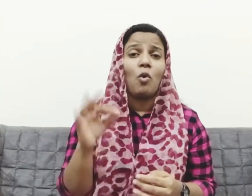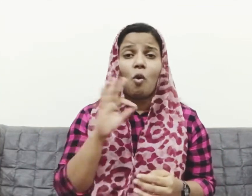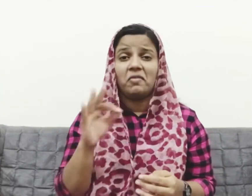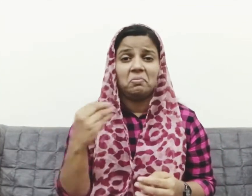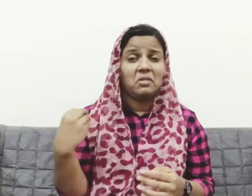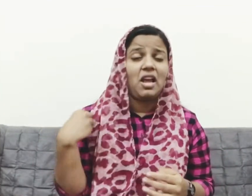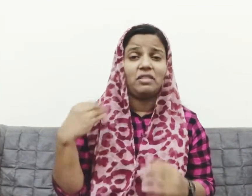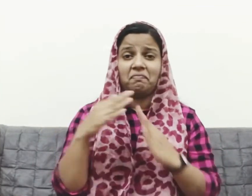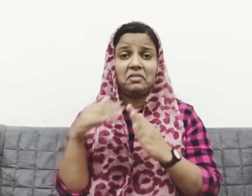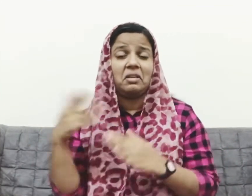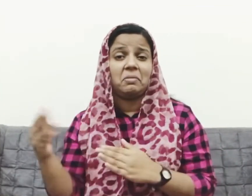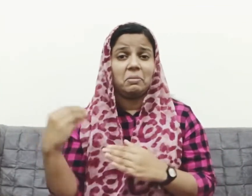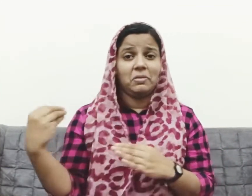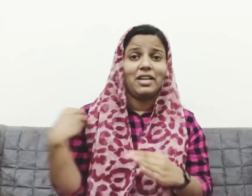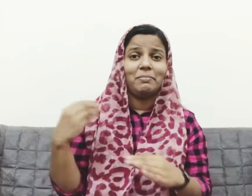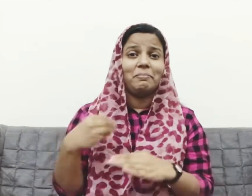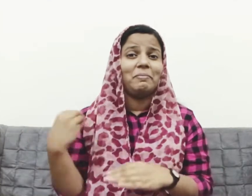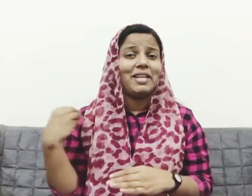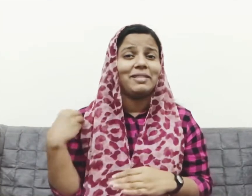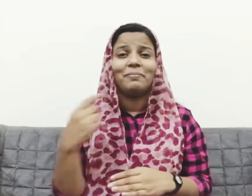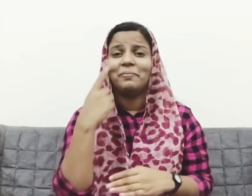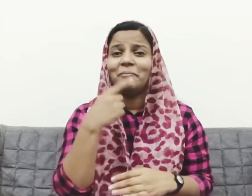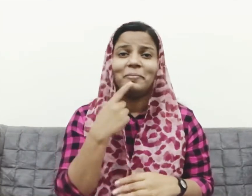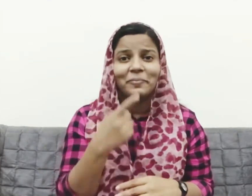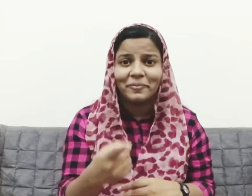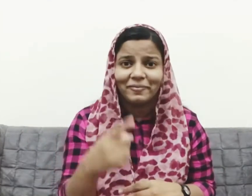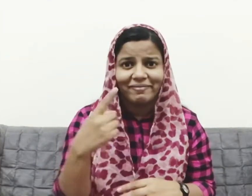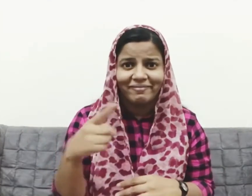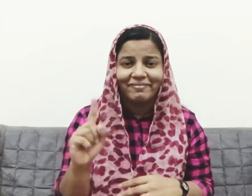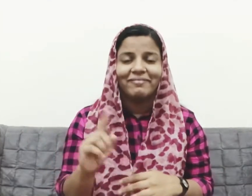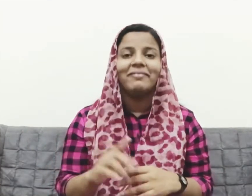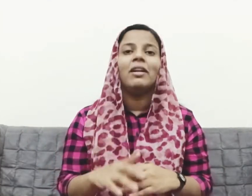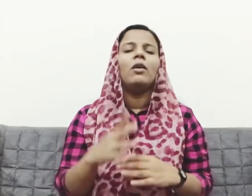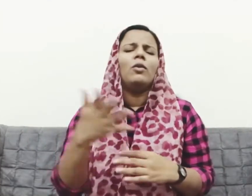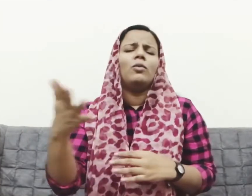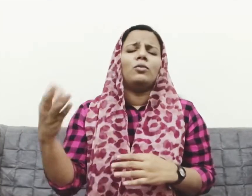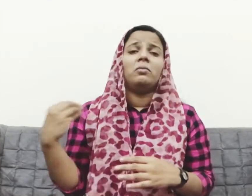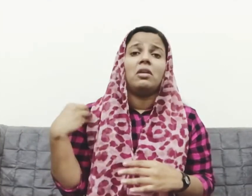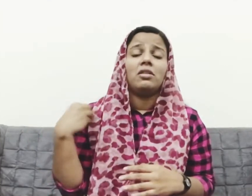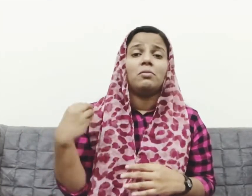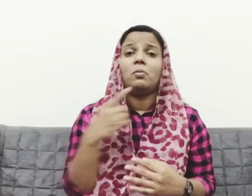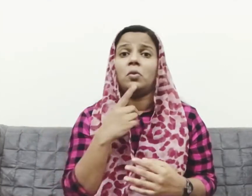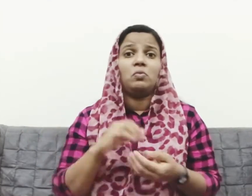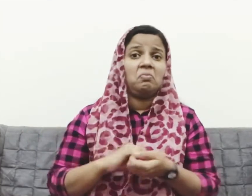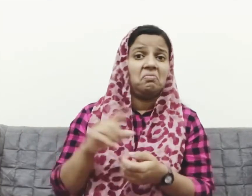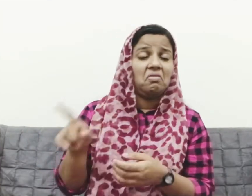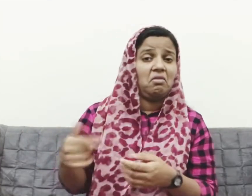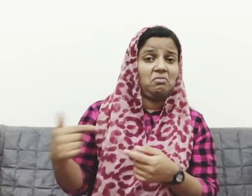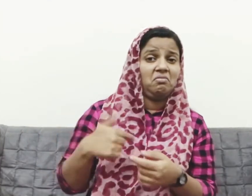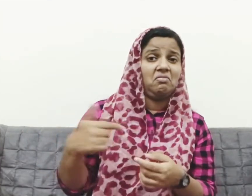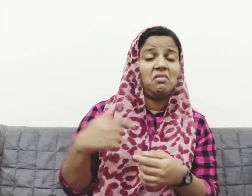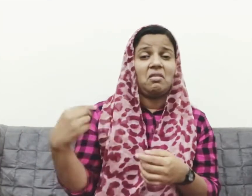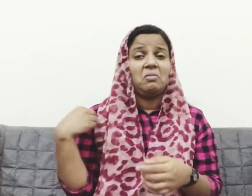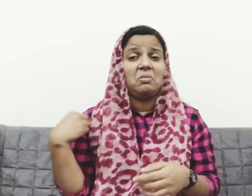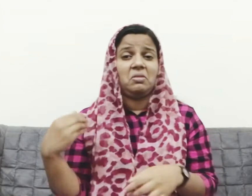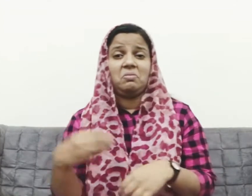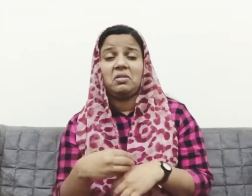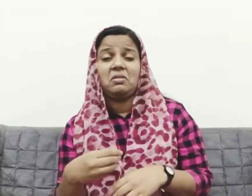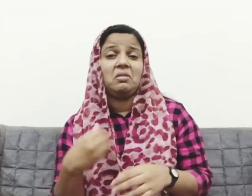ഓഫീസിൽ എനിക്കെതിരെ കൂട്ടുകെട്ടുകൾ ഉണ്ടാക്കുന്നു, അയൽവാസികൾ എനിക്കെതിരെ കൂട്ടുകെട്ടുകൾ ഉണ്ടാക്കുന്നു, അങ്ങനെ പലയിടത്ത് കൂട്ടുകെട്ടുകളുണ്ട് എന്നൊക്കെ നമ്മൾ പറയും. ചിലപ്പോൾ നമ്മൾ പറയും, അവർ